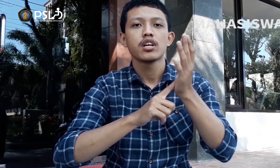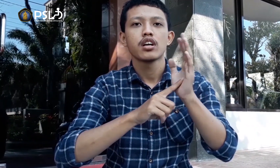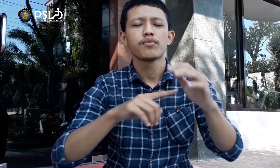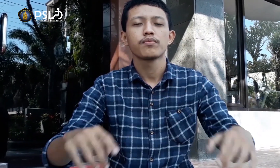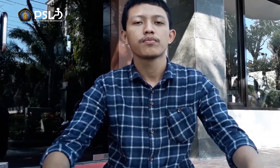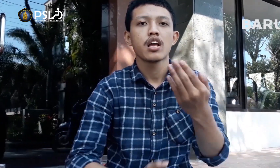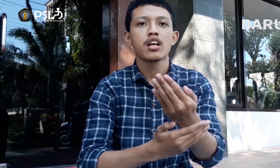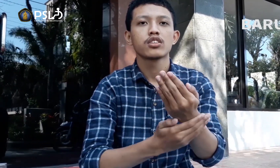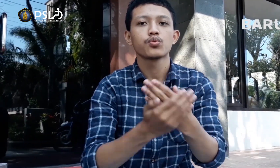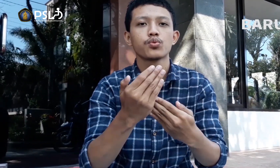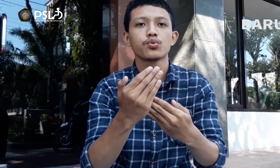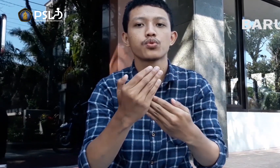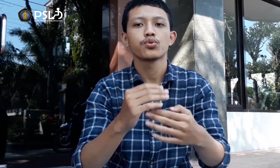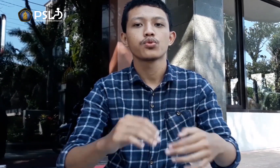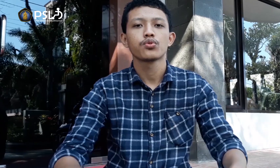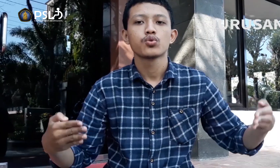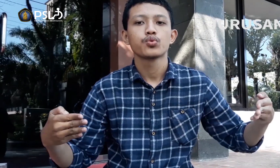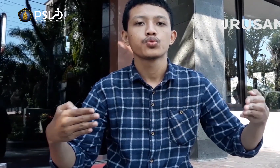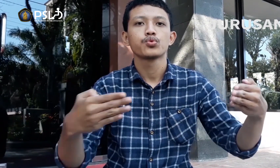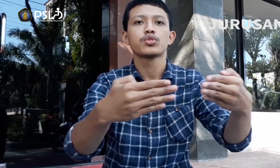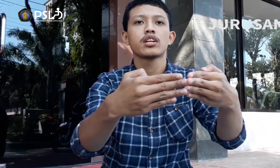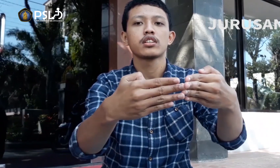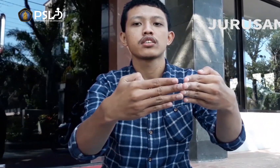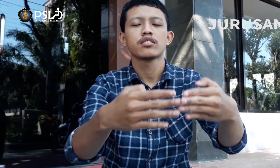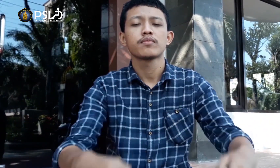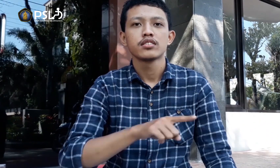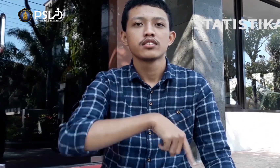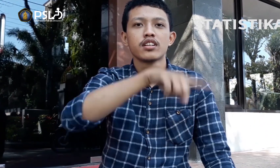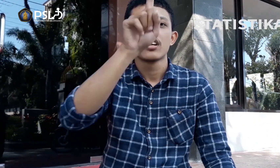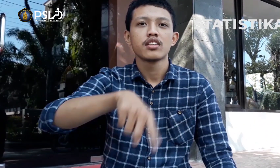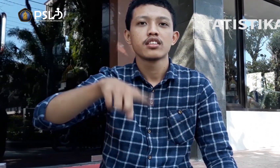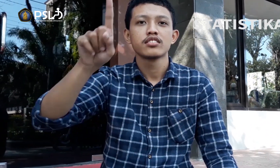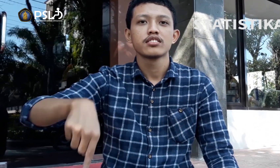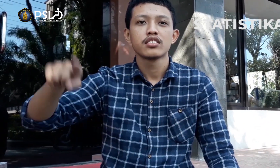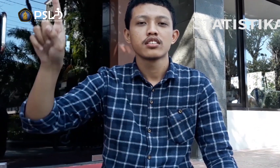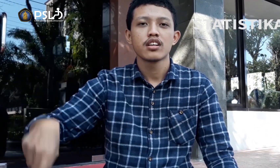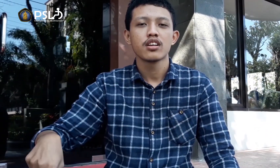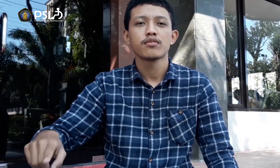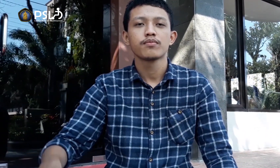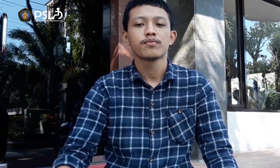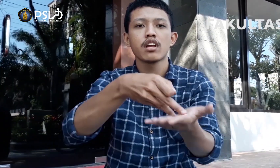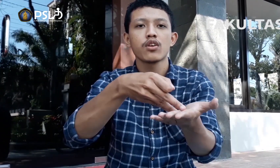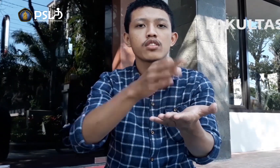Mahasiswa. Baru. Jurusan. Statistika.